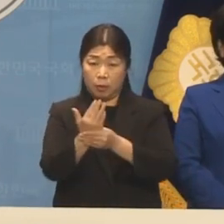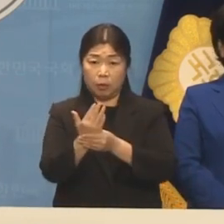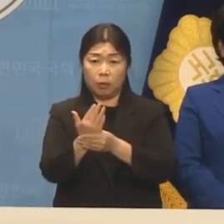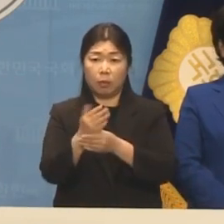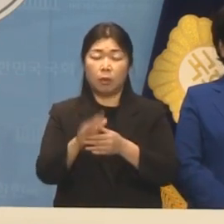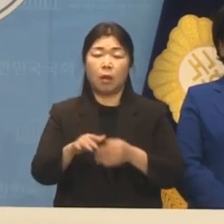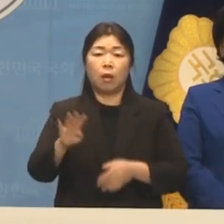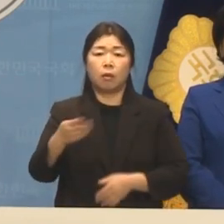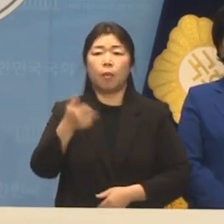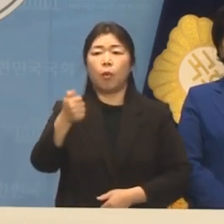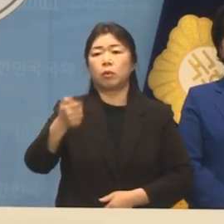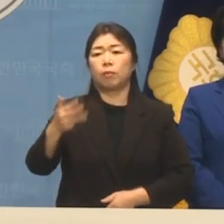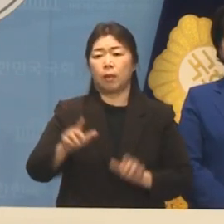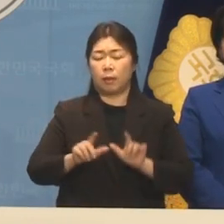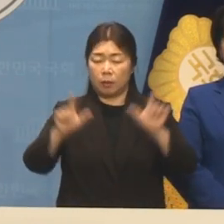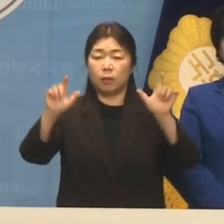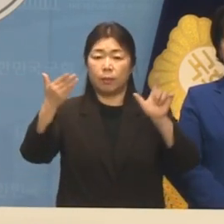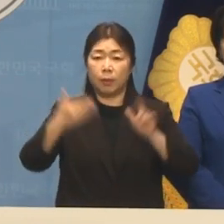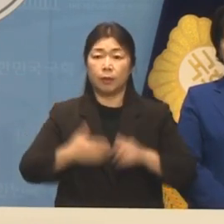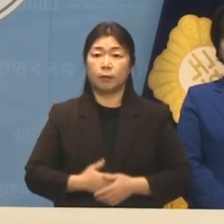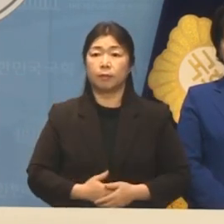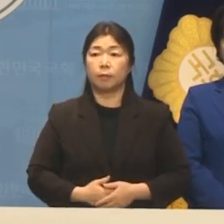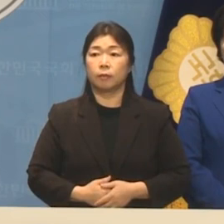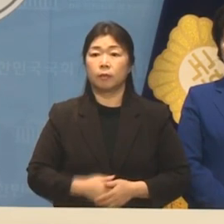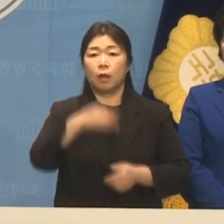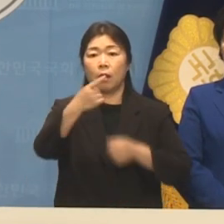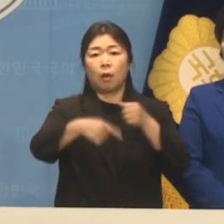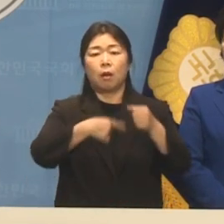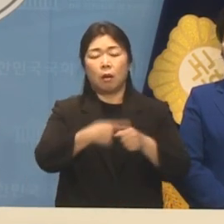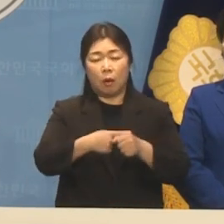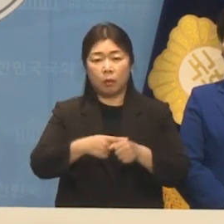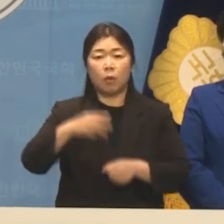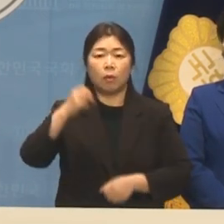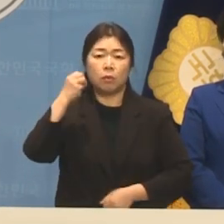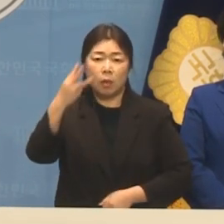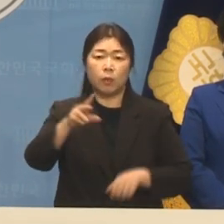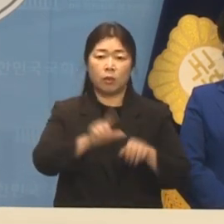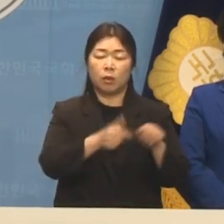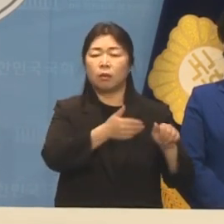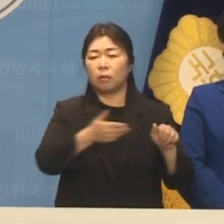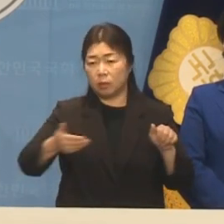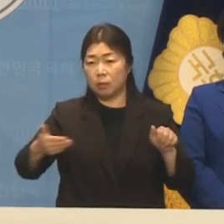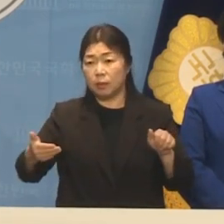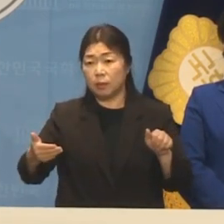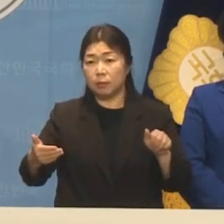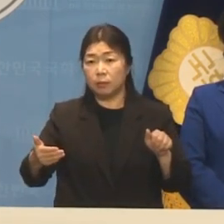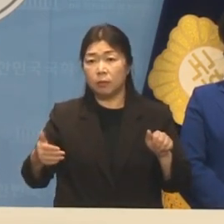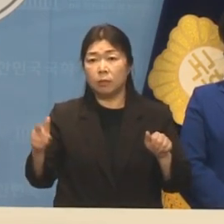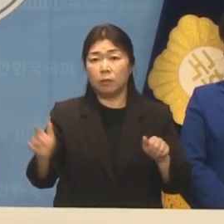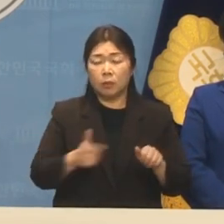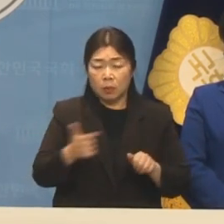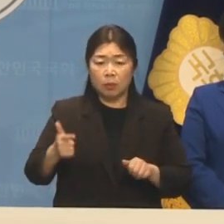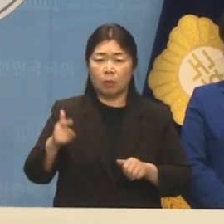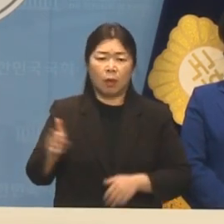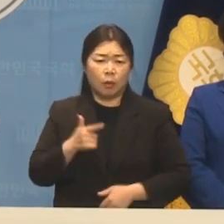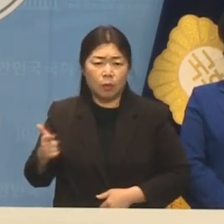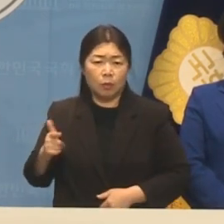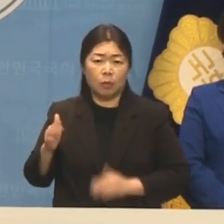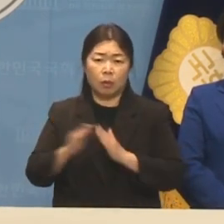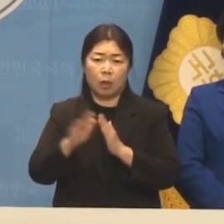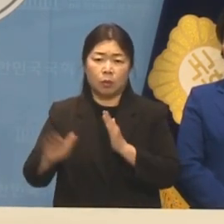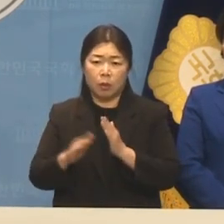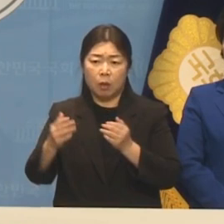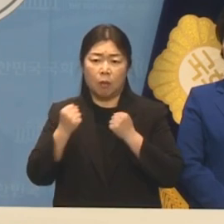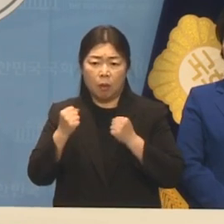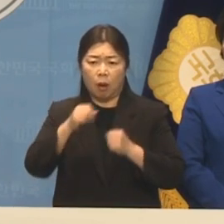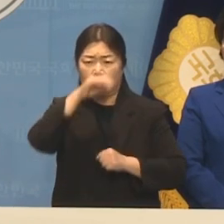지 458일째입니다. 1년하고도 3개월이 지났습니다. 하루하루 유가족들의 건강이 정말로